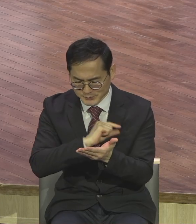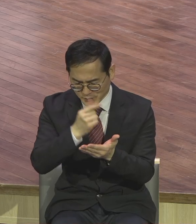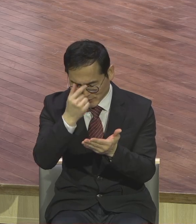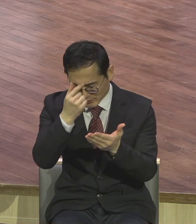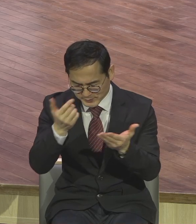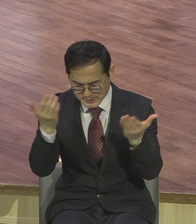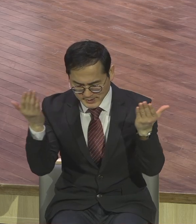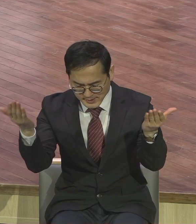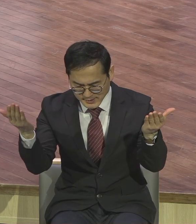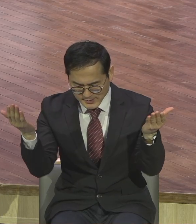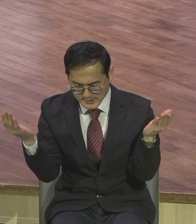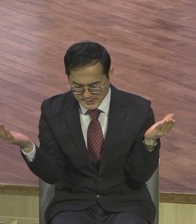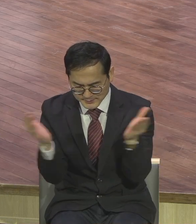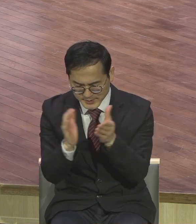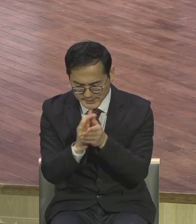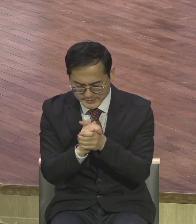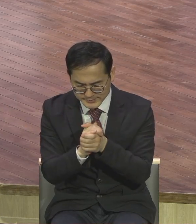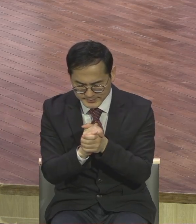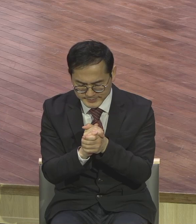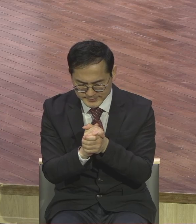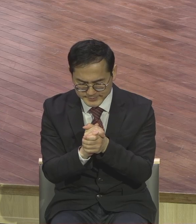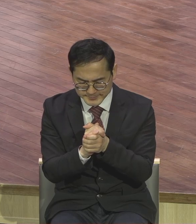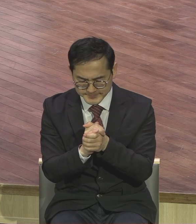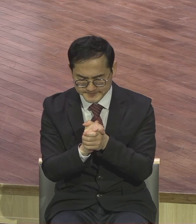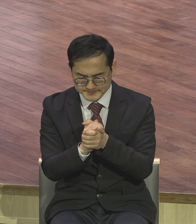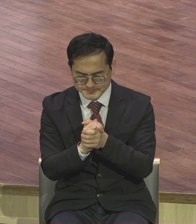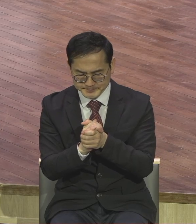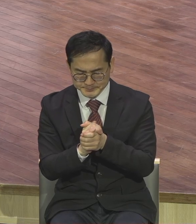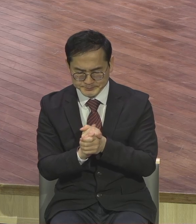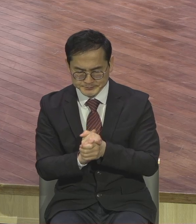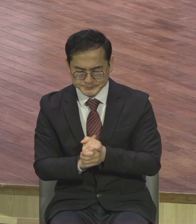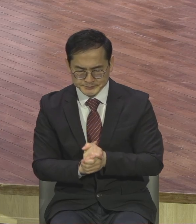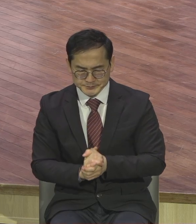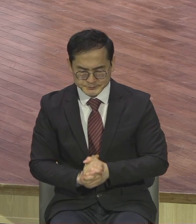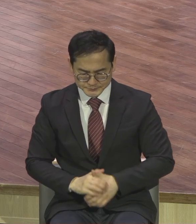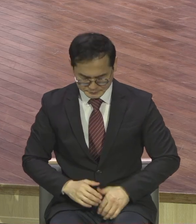받들어 기도합니다. 아멘. 헌금은 온라인